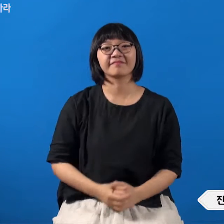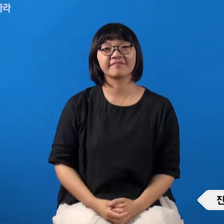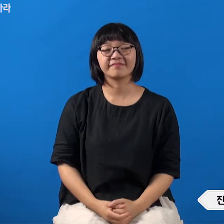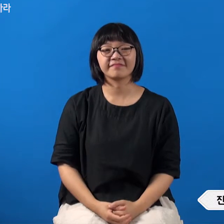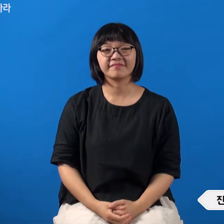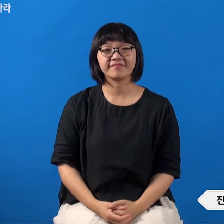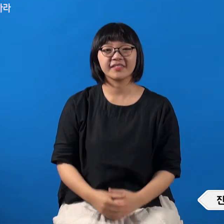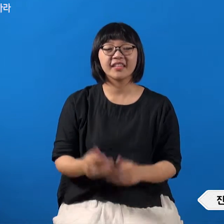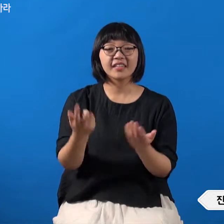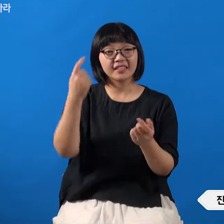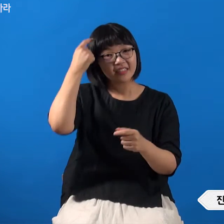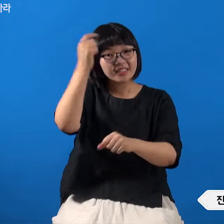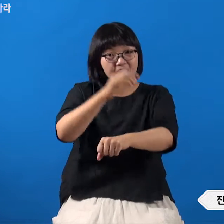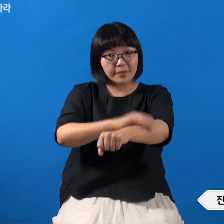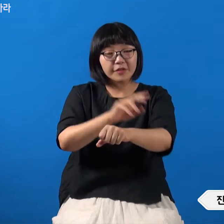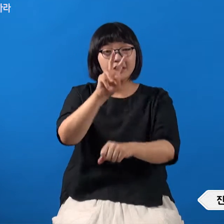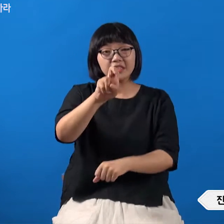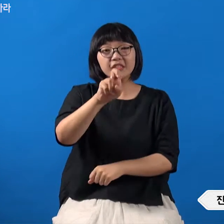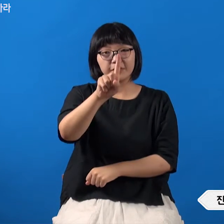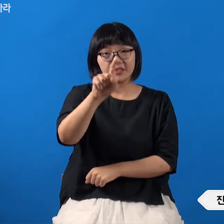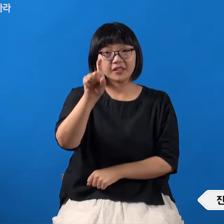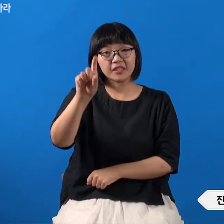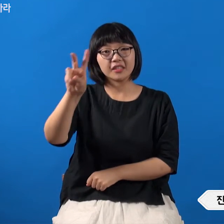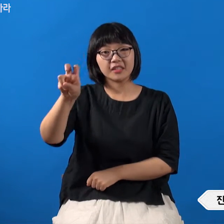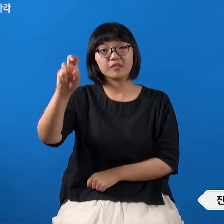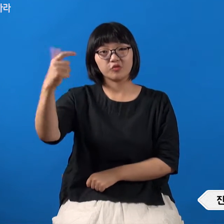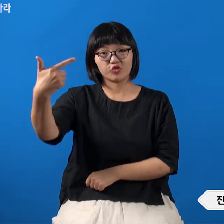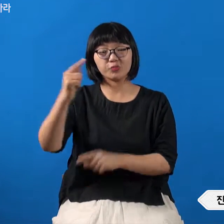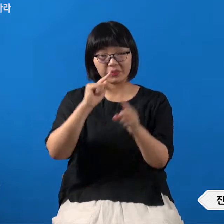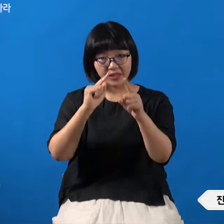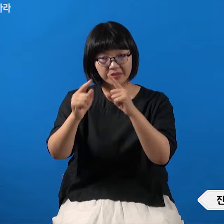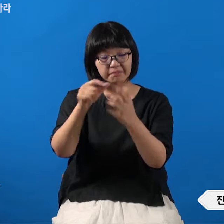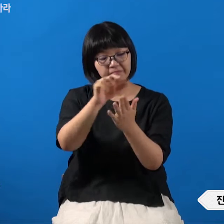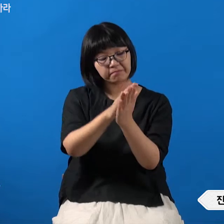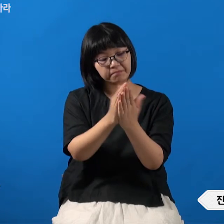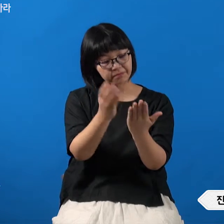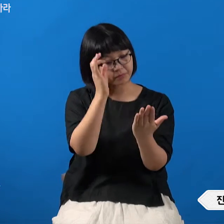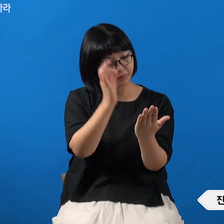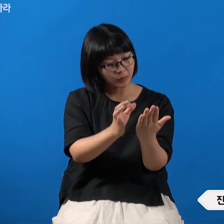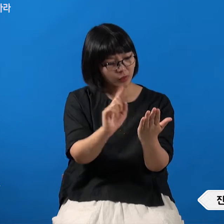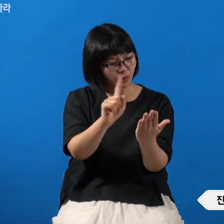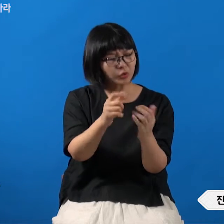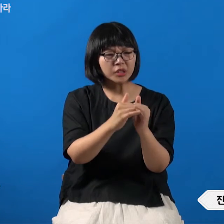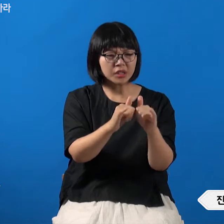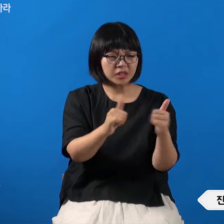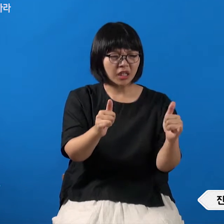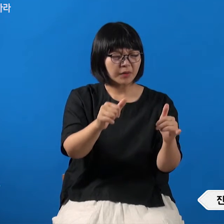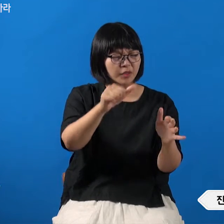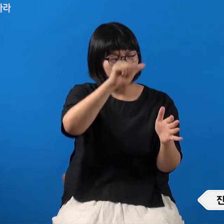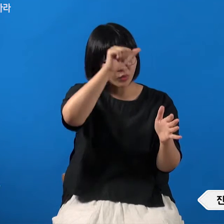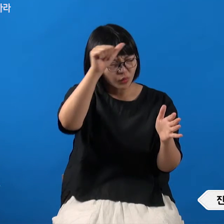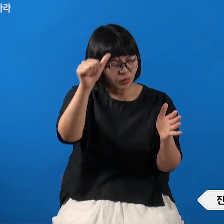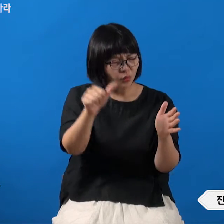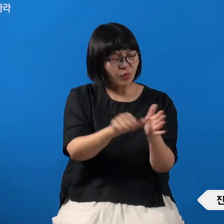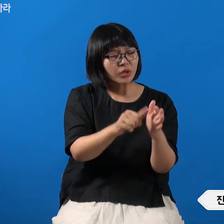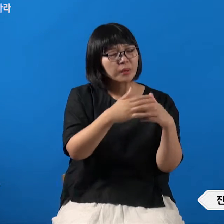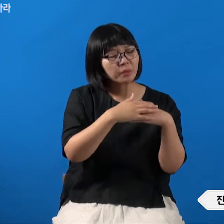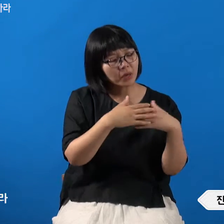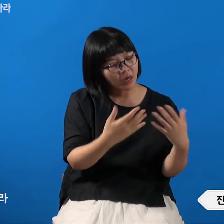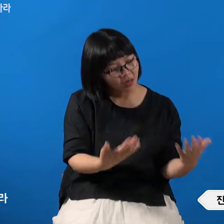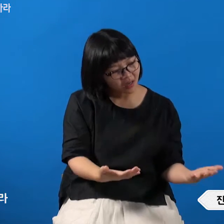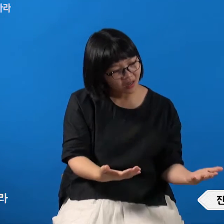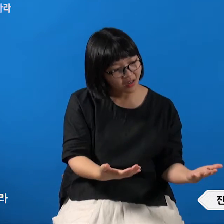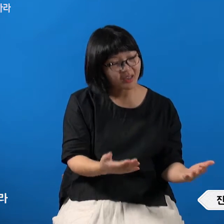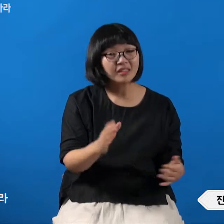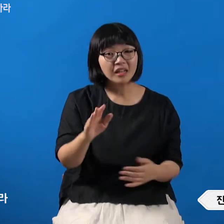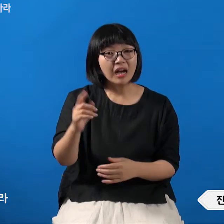잠언 21장 26절 말씀입니다. 어떤 자는 종일토록 탐하기만 하나 의인은 아끼지